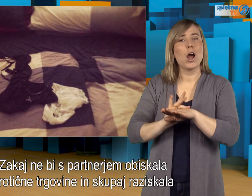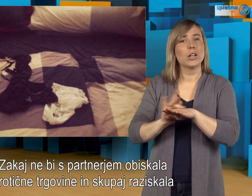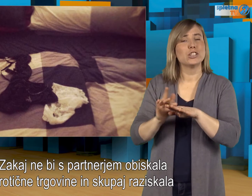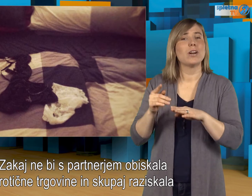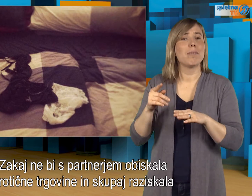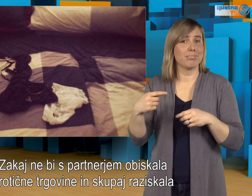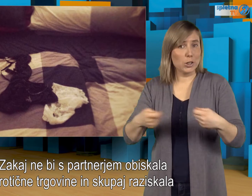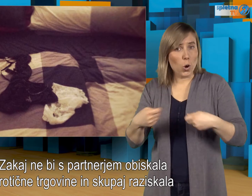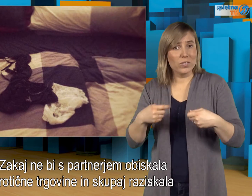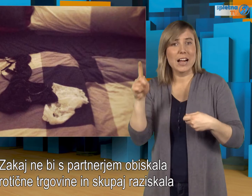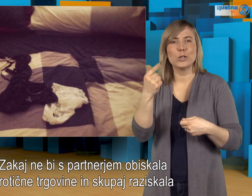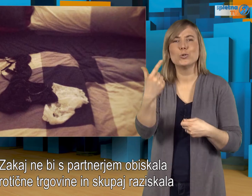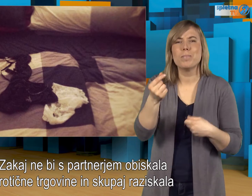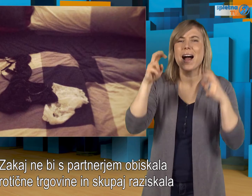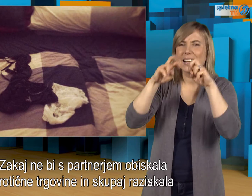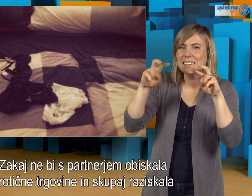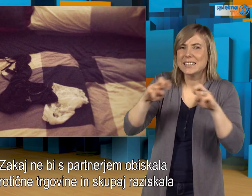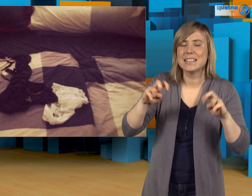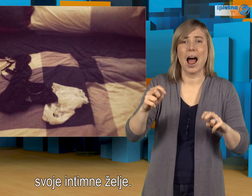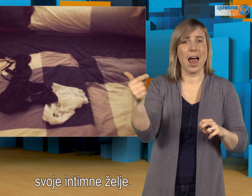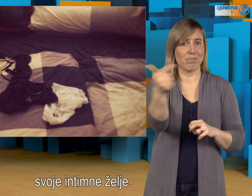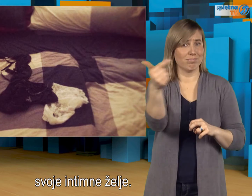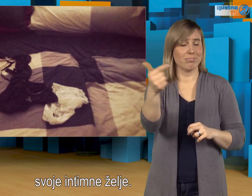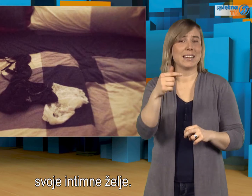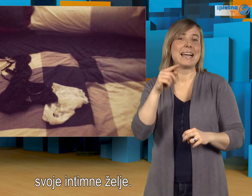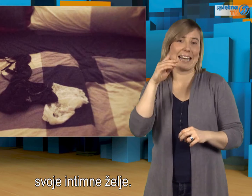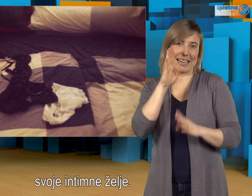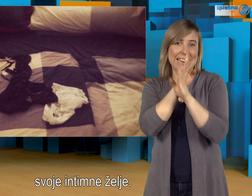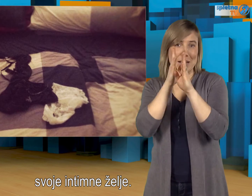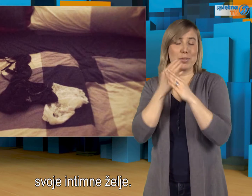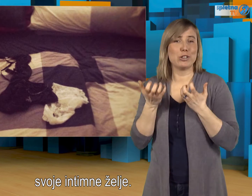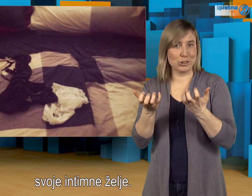erotične trgovine in skupaj raziskala svoje intimne želje?